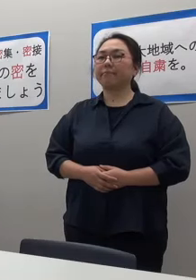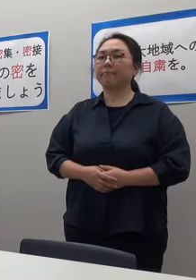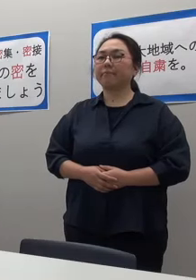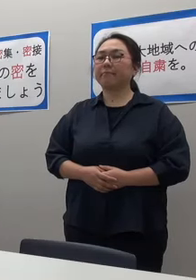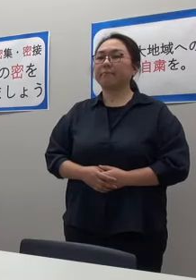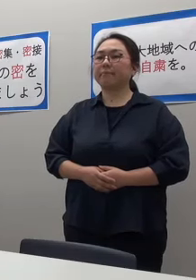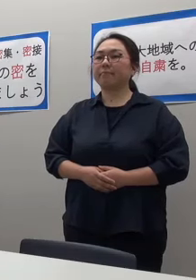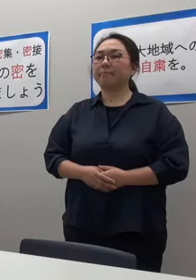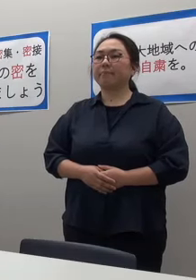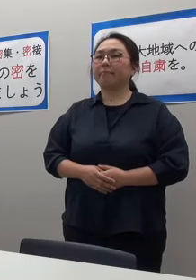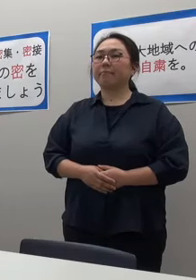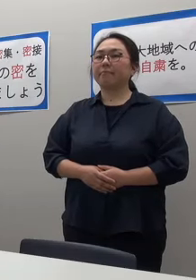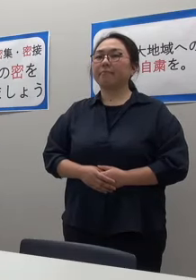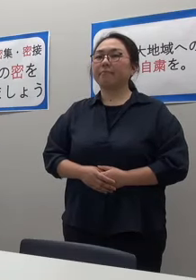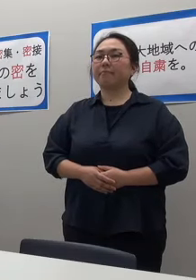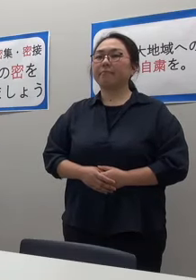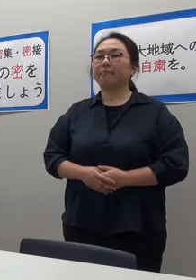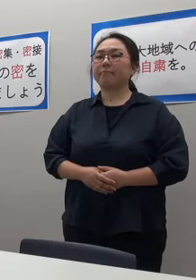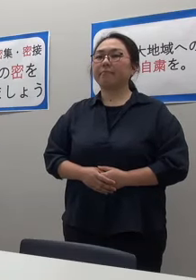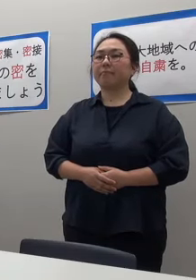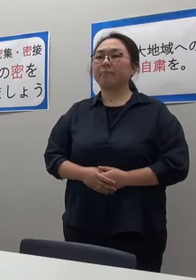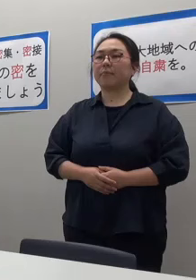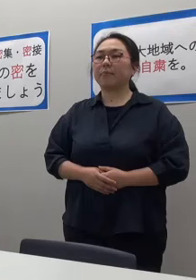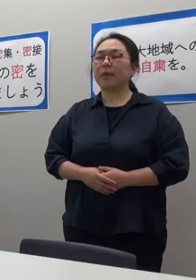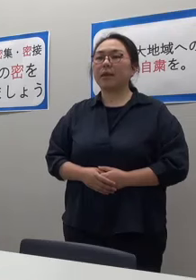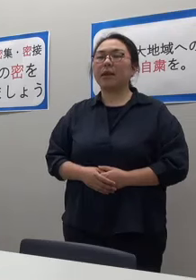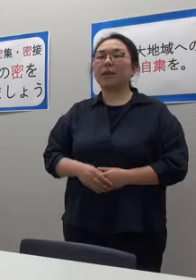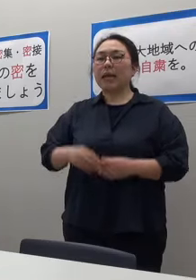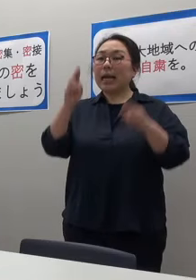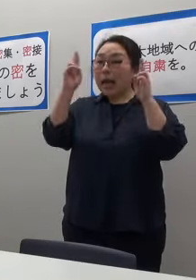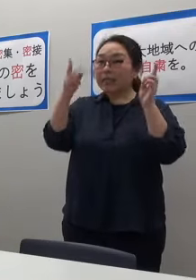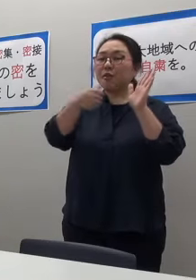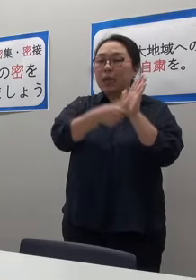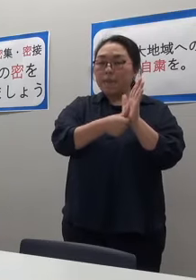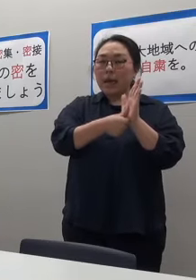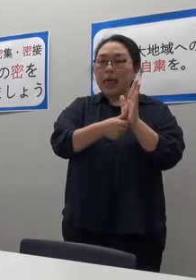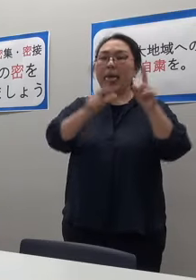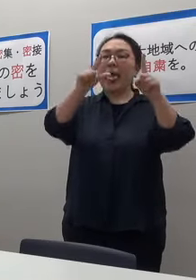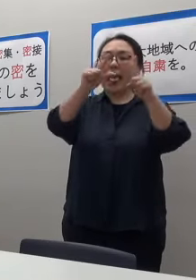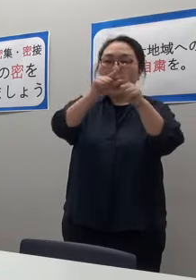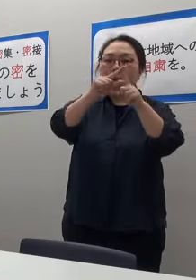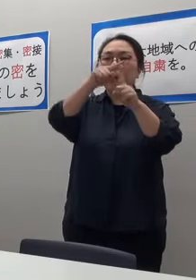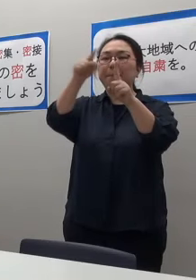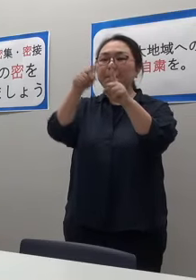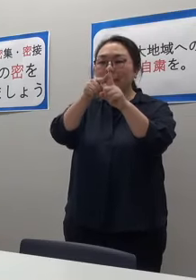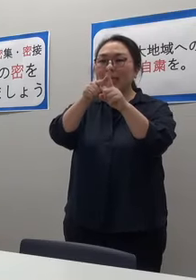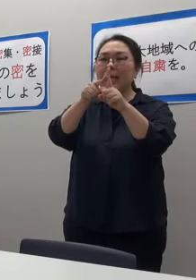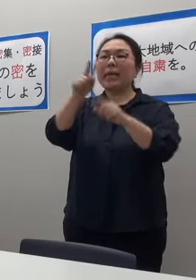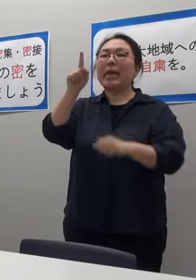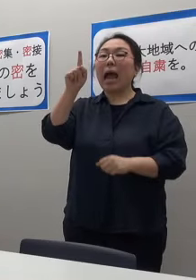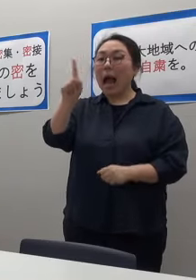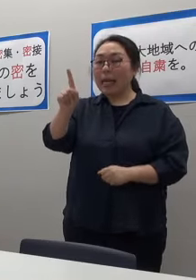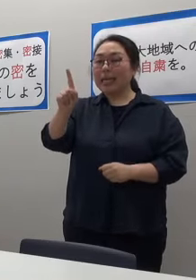毎日新聞の柿沼です。API コーポレーションなんですけど、これは東京の本社にある API